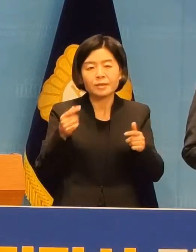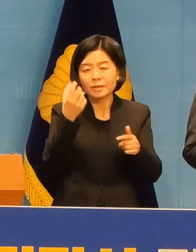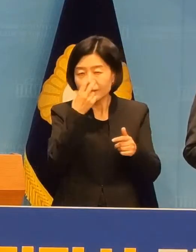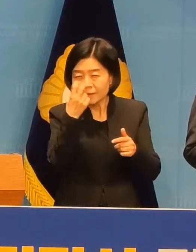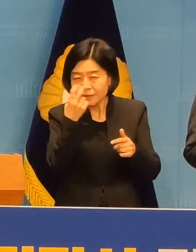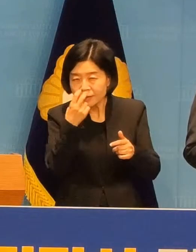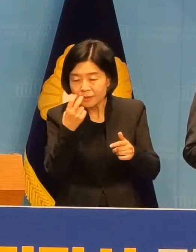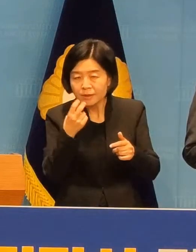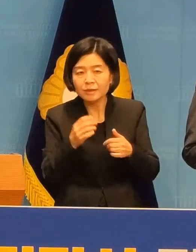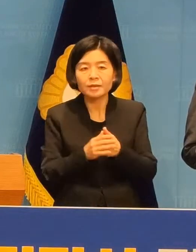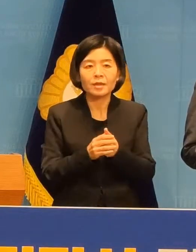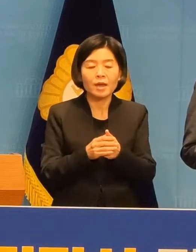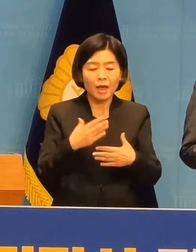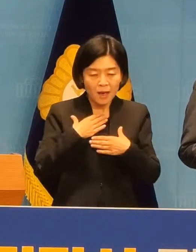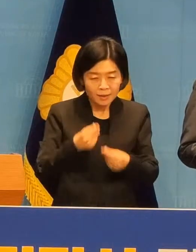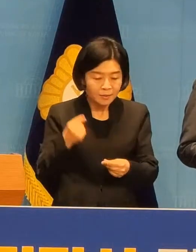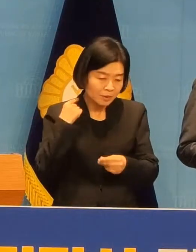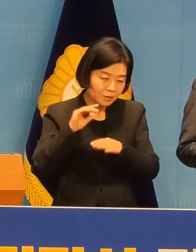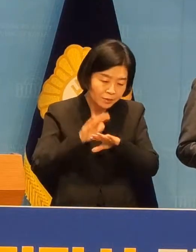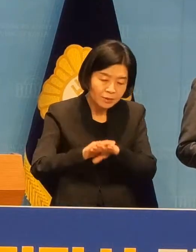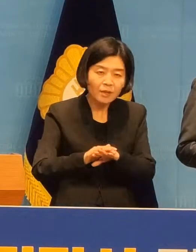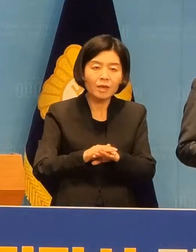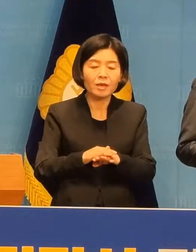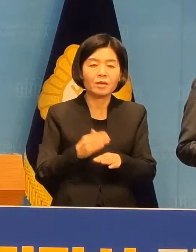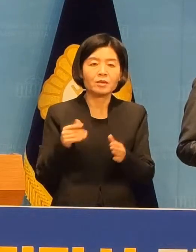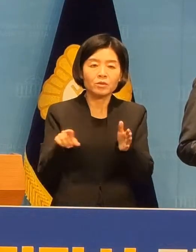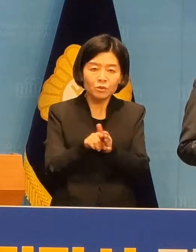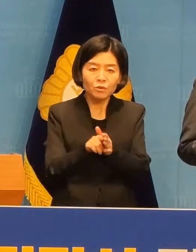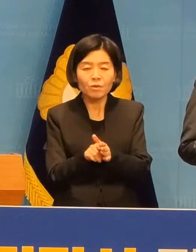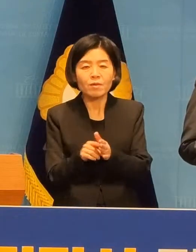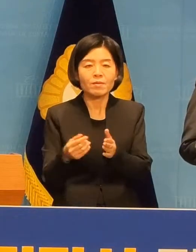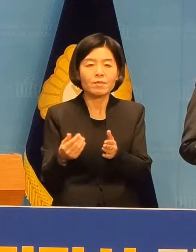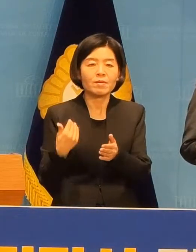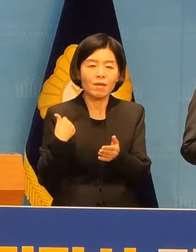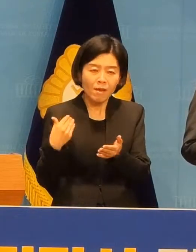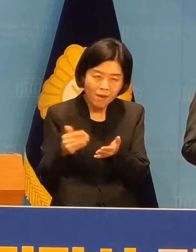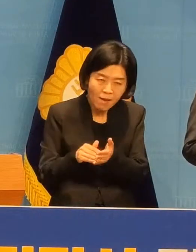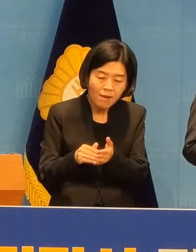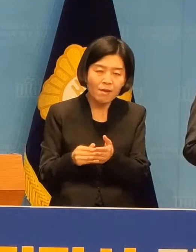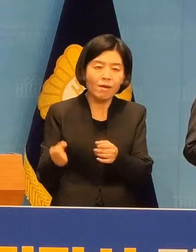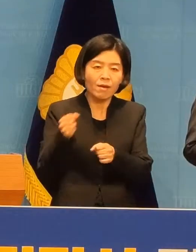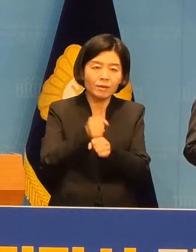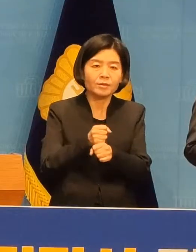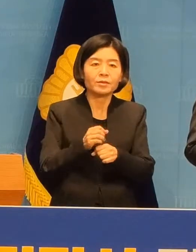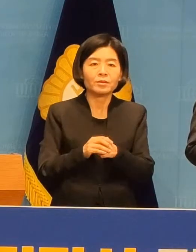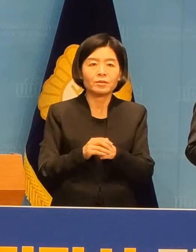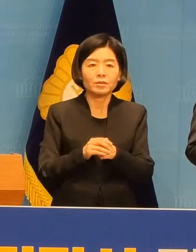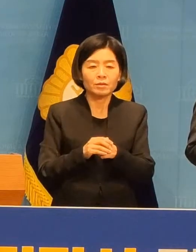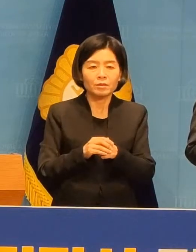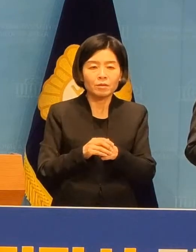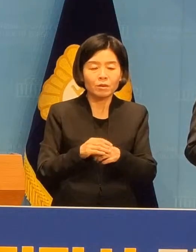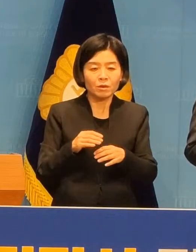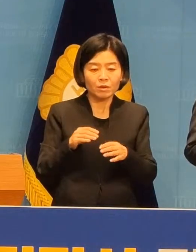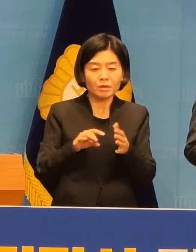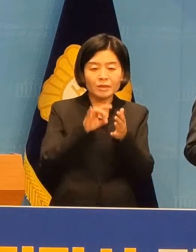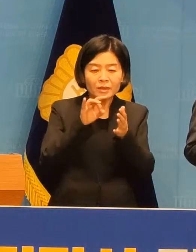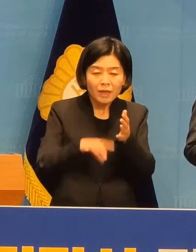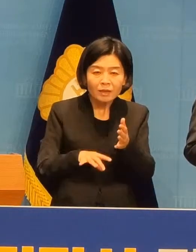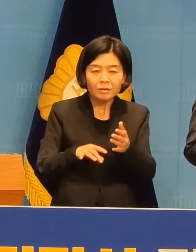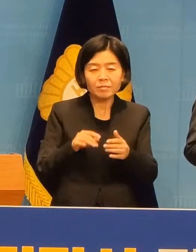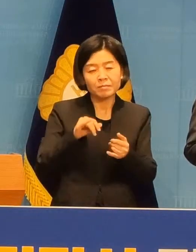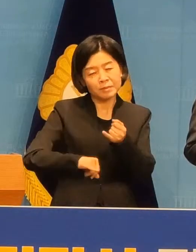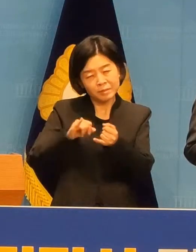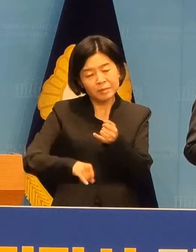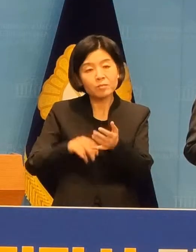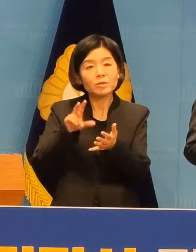허그, 안심전세 앱 신뢰도 제고, 기부 체납된 공공시설에서 행정의 직무유기로 인해 자행되고